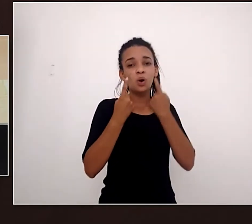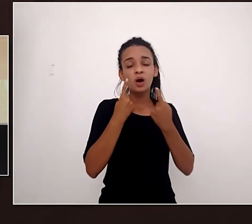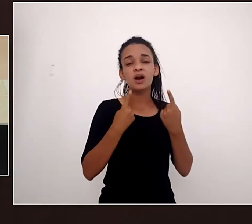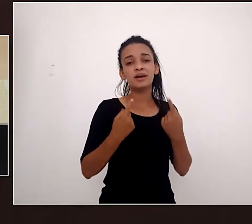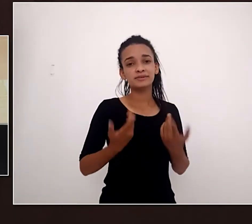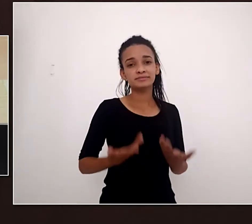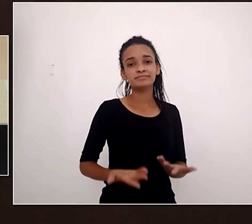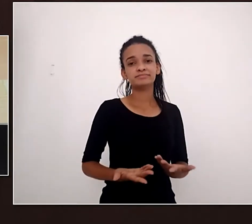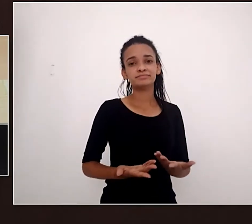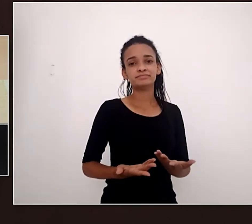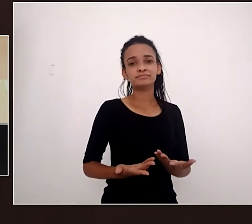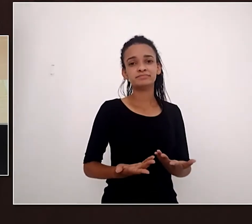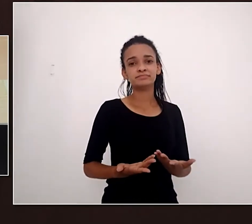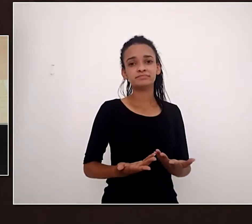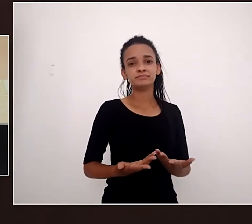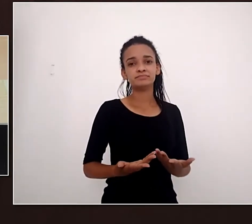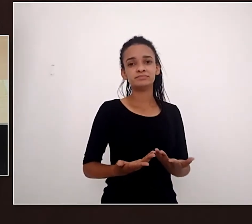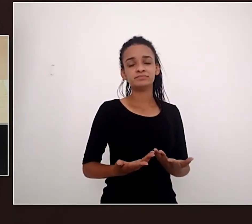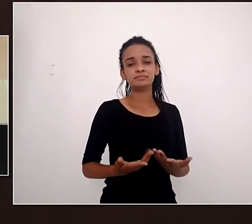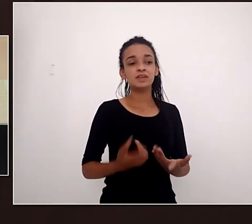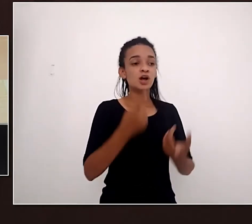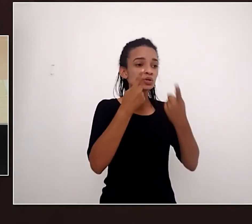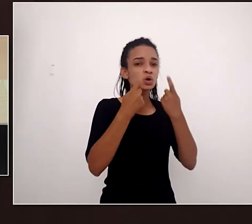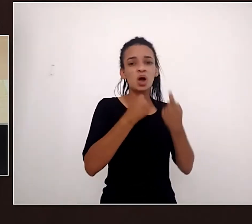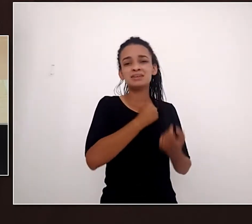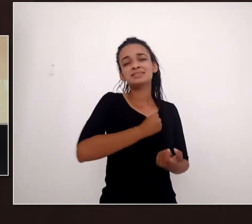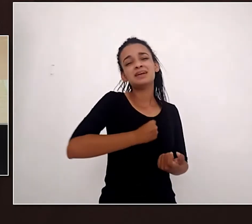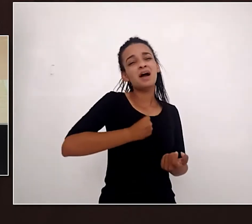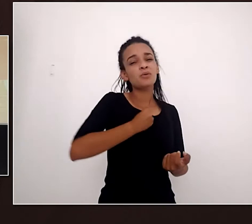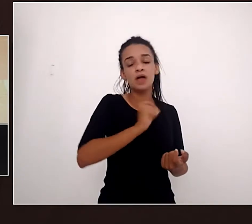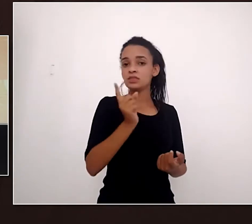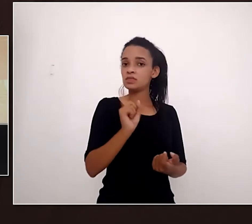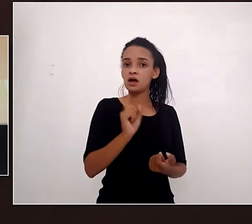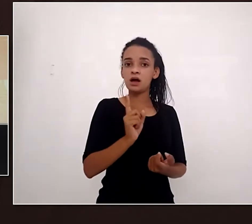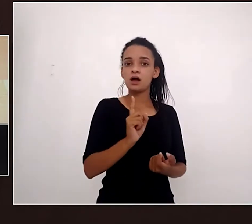Não é chorando de saudade, não. Choraram porque o segundo templo era acanhado.